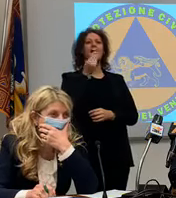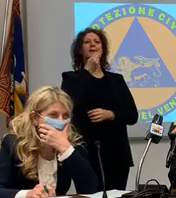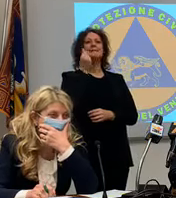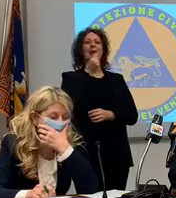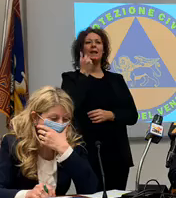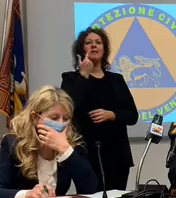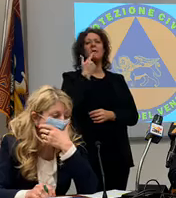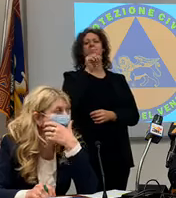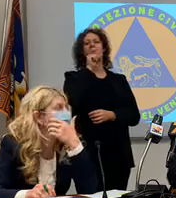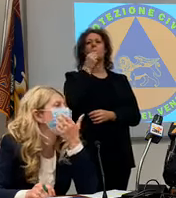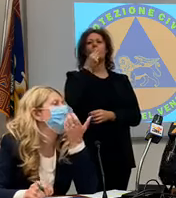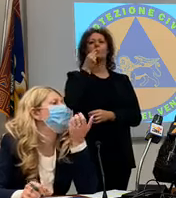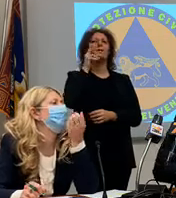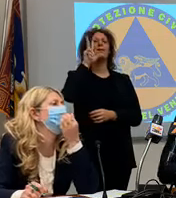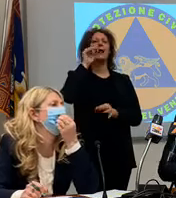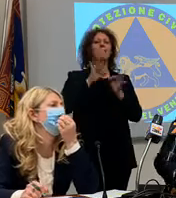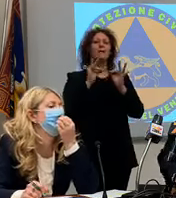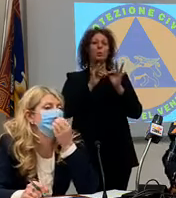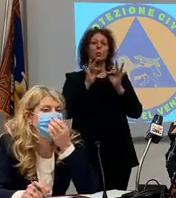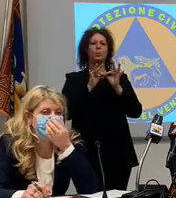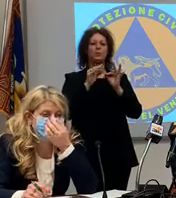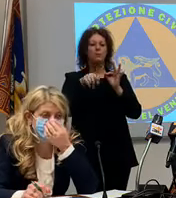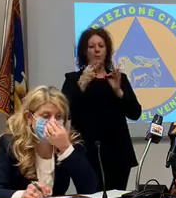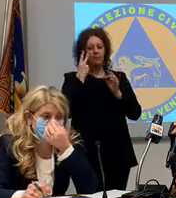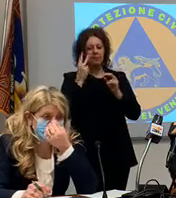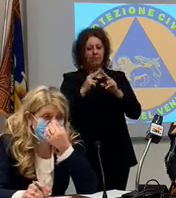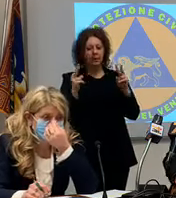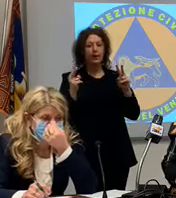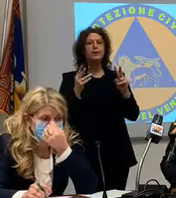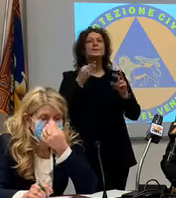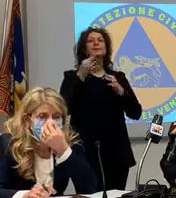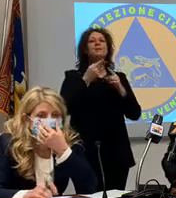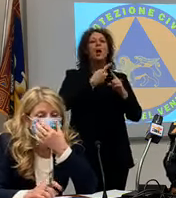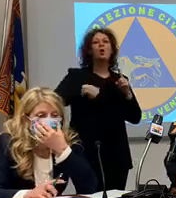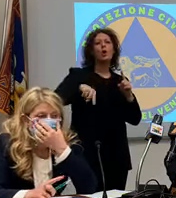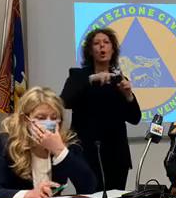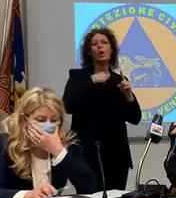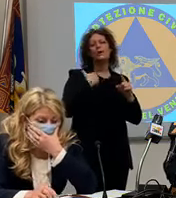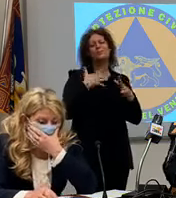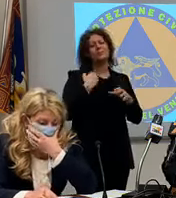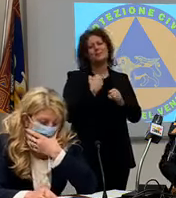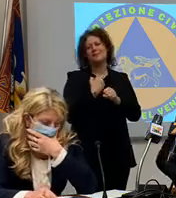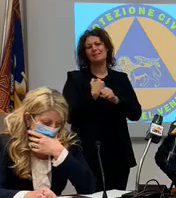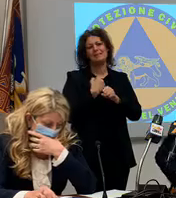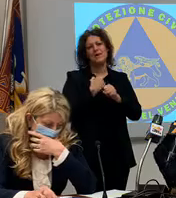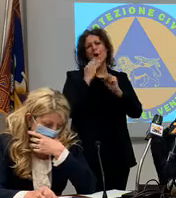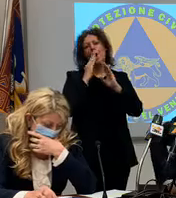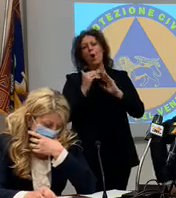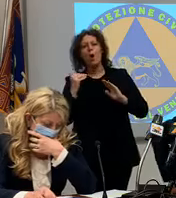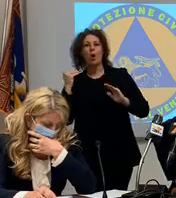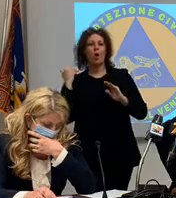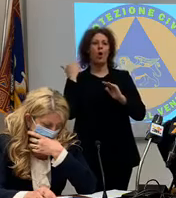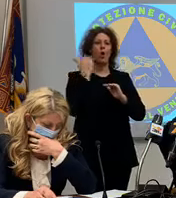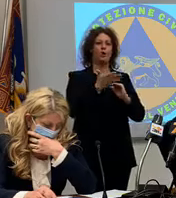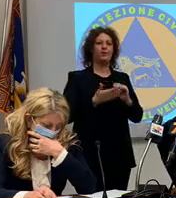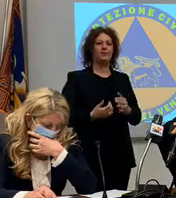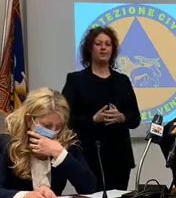Fai l'analisi siam sempre stati buttato il cuore oltre l'ostacolo noi